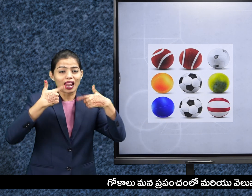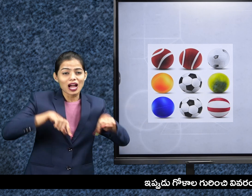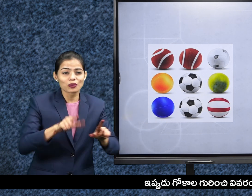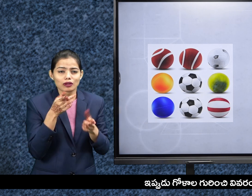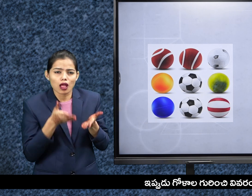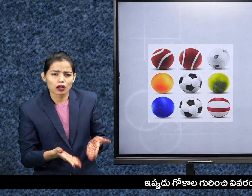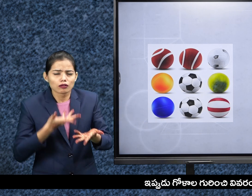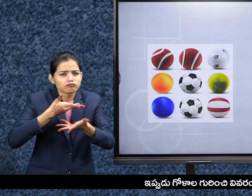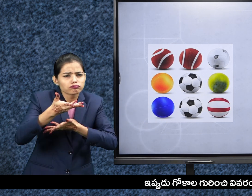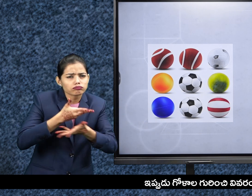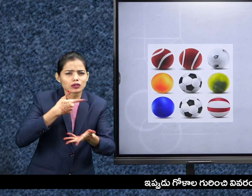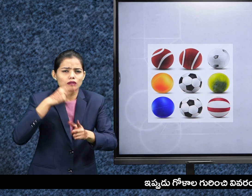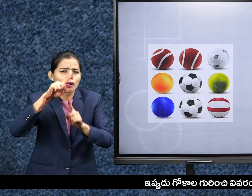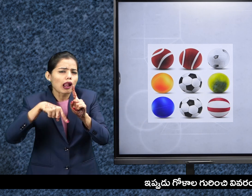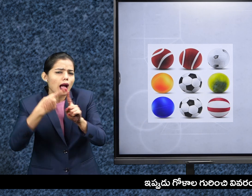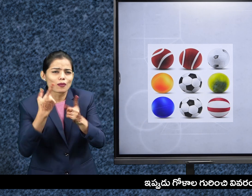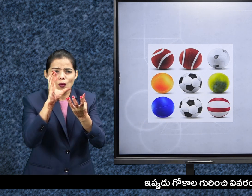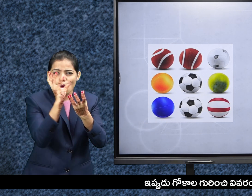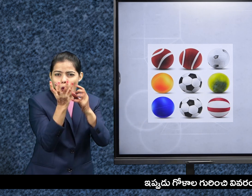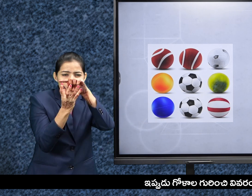ఇప్పుడు గోళాల గురించి వివరంగా చర్చిద్దాం.